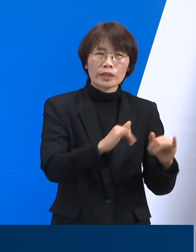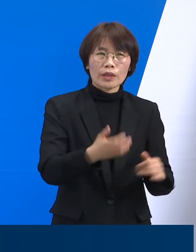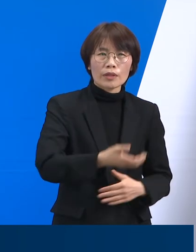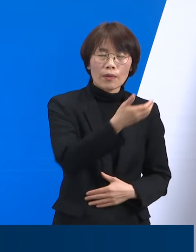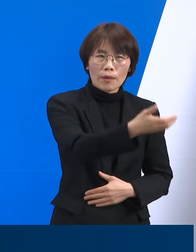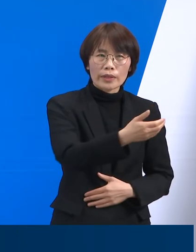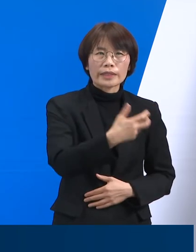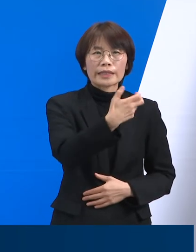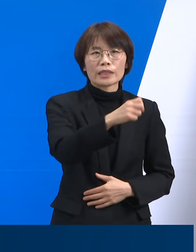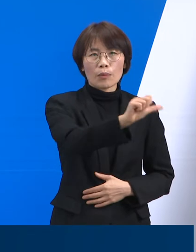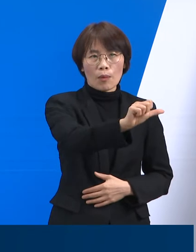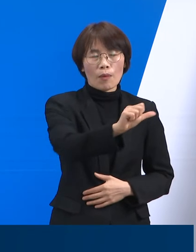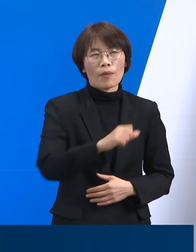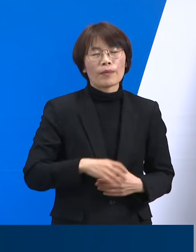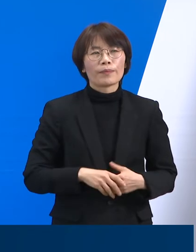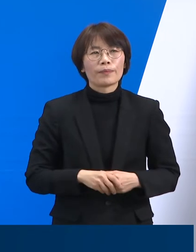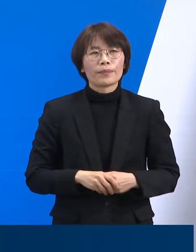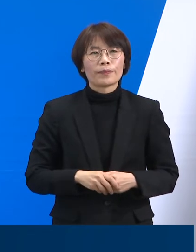인원은 75명입니다.